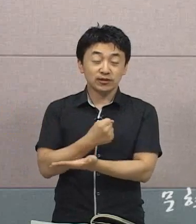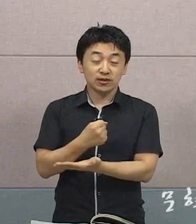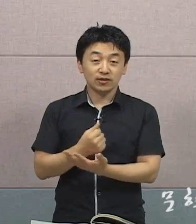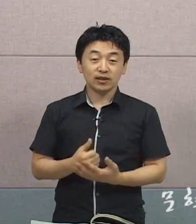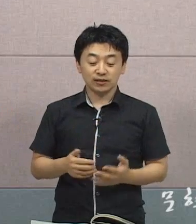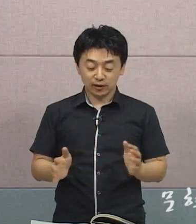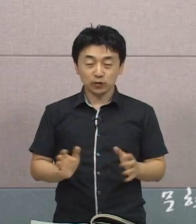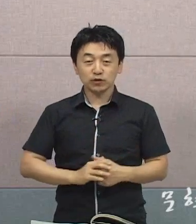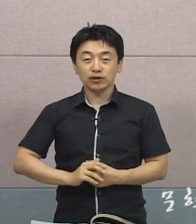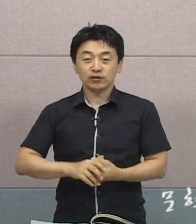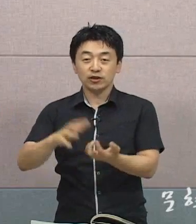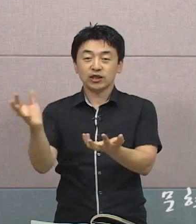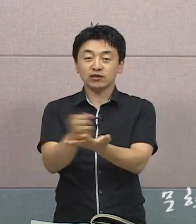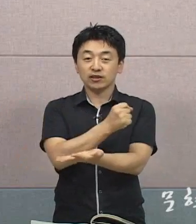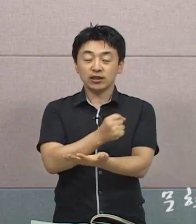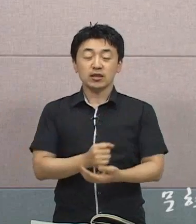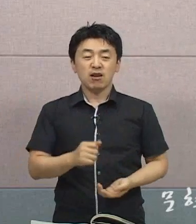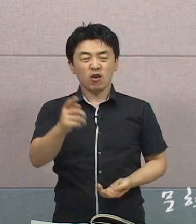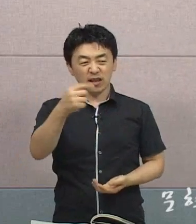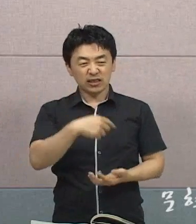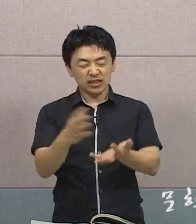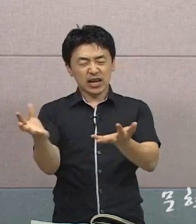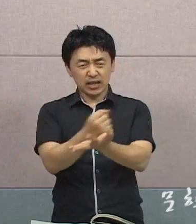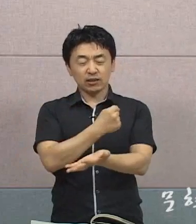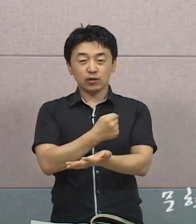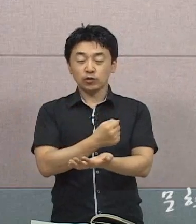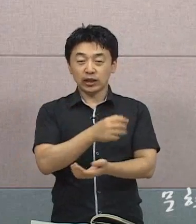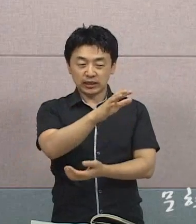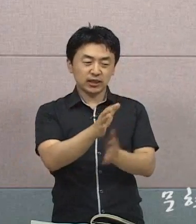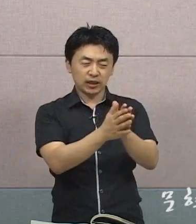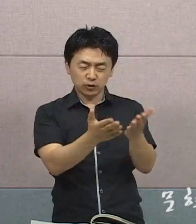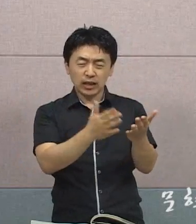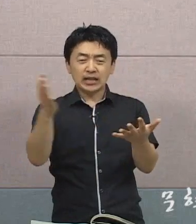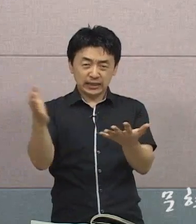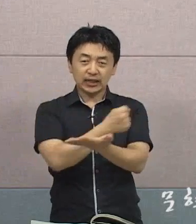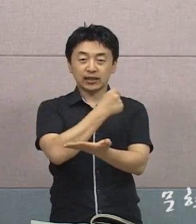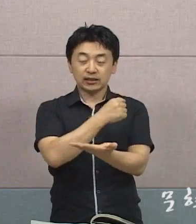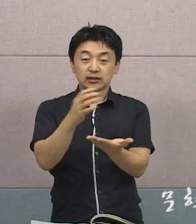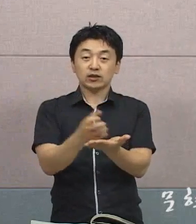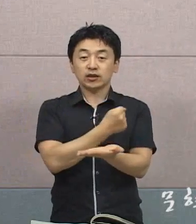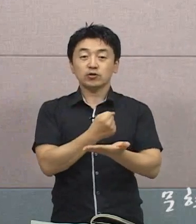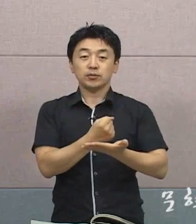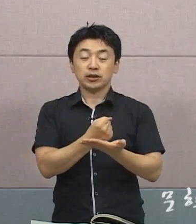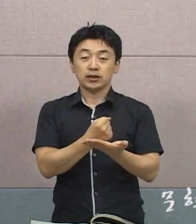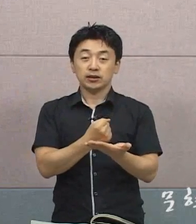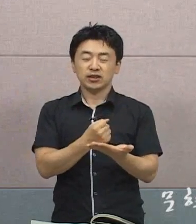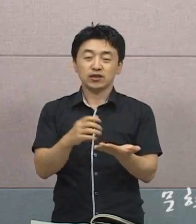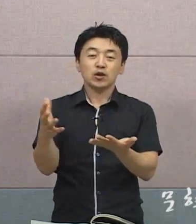쓰죠. 근데 농식수화에서는요, 이 단어를 갖다가 내가 쟤를 잘 알아, 혹은 내가 이 책 내용을 잘 알아, 그때 이렇게 사용을 합니다. 그래서